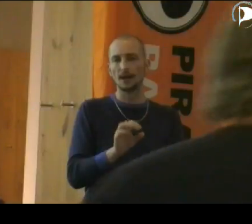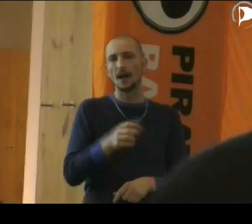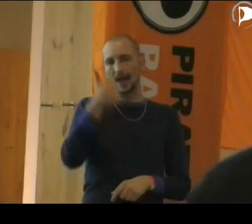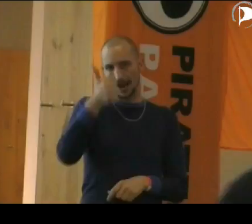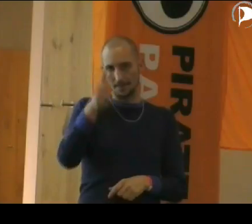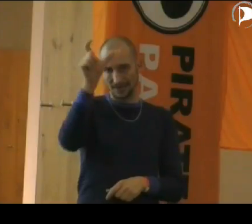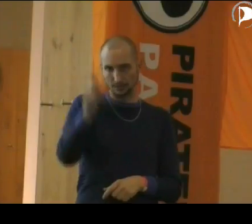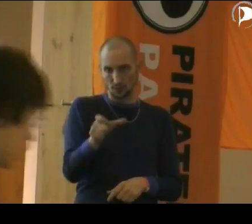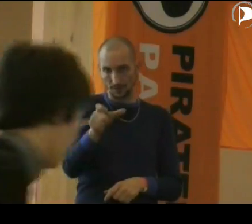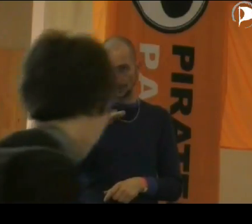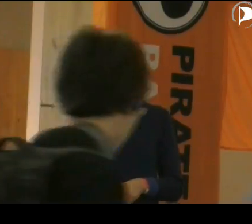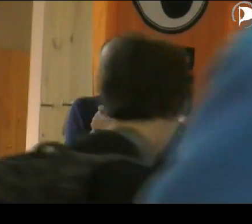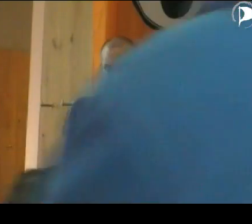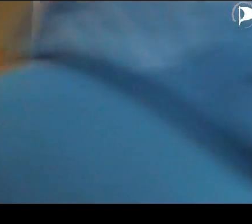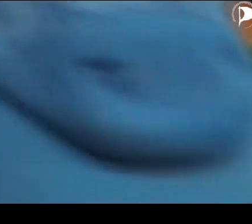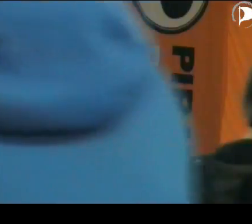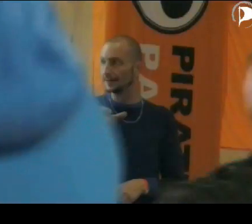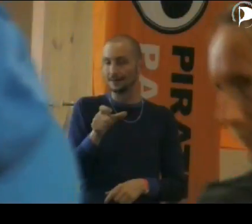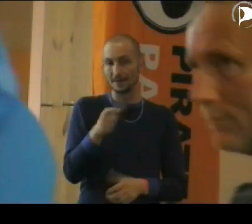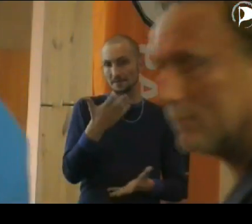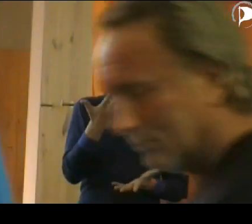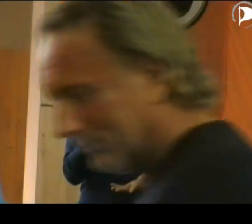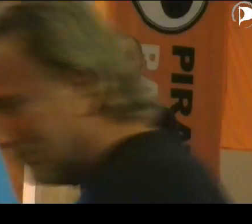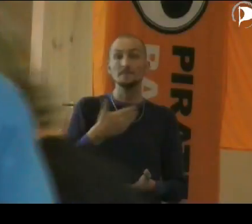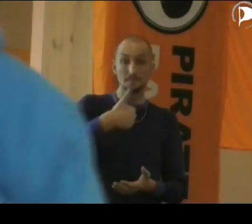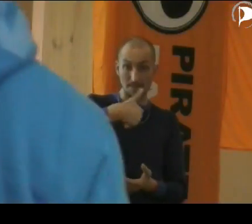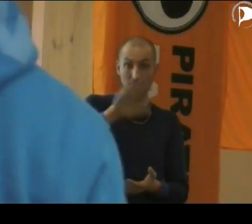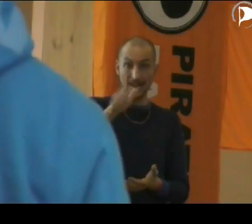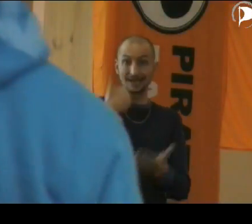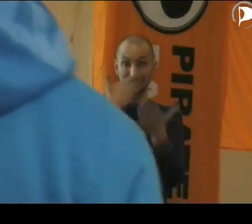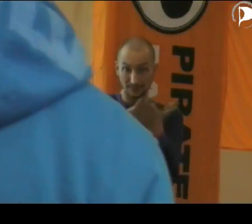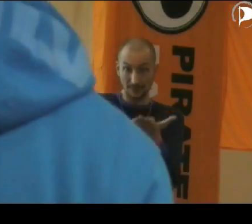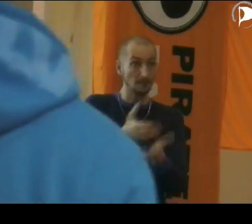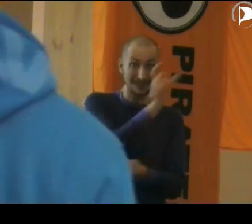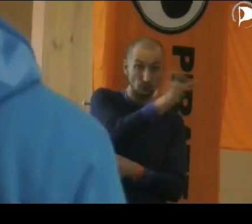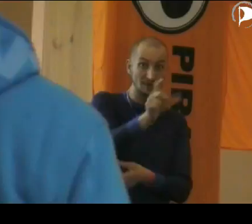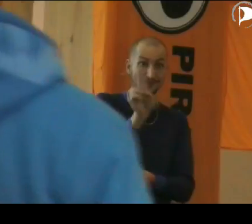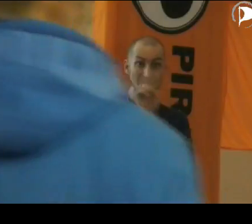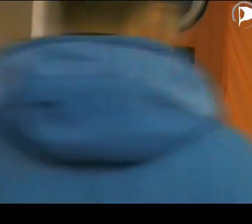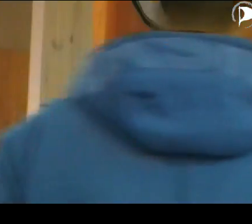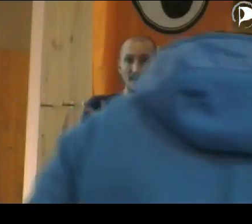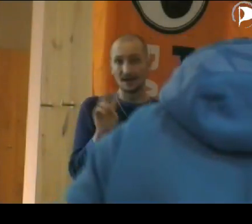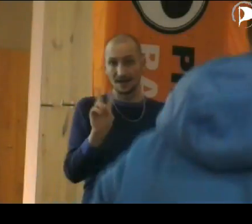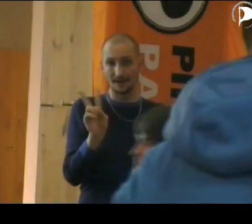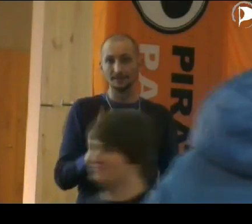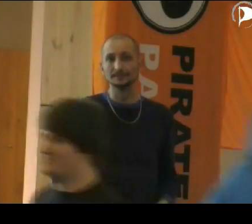versucht haben dass die türkei ok dann kommen auch raum erfasst